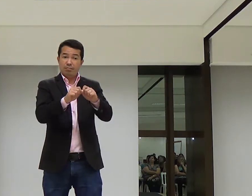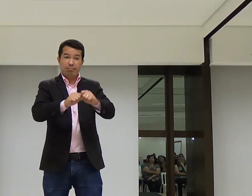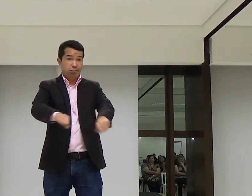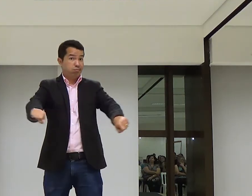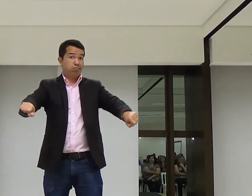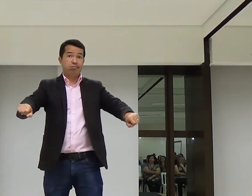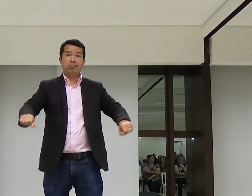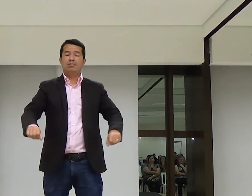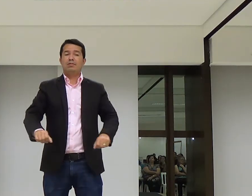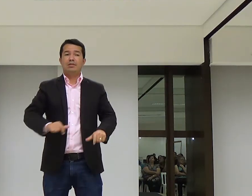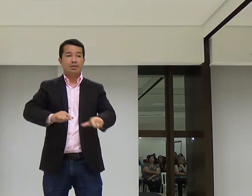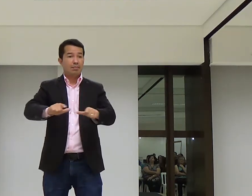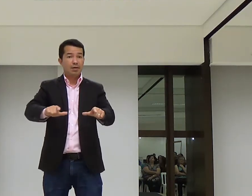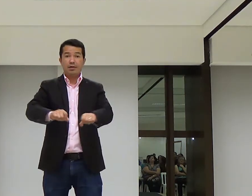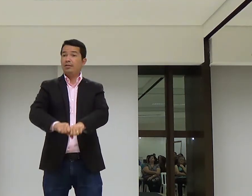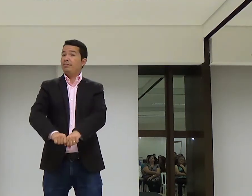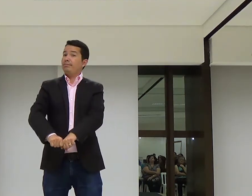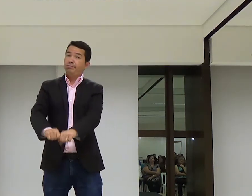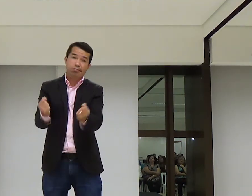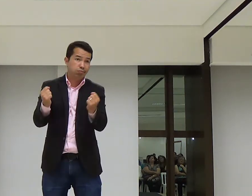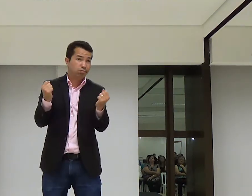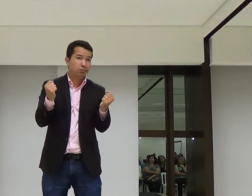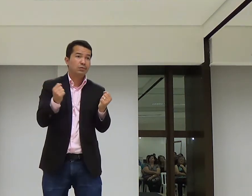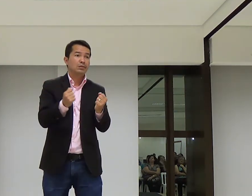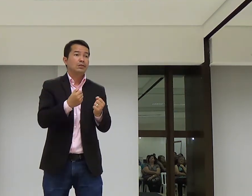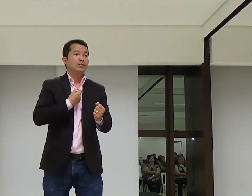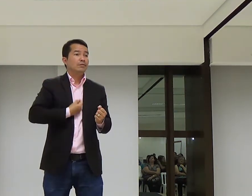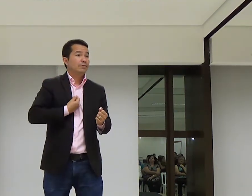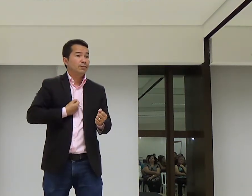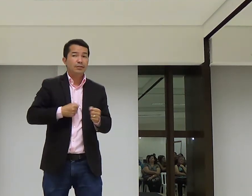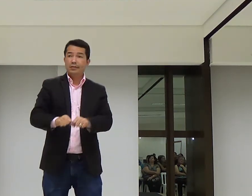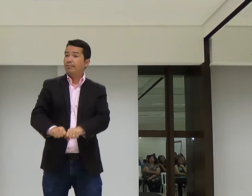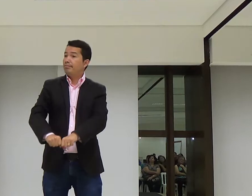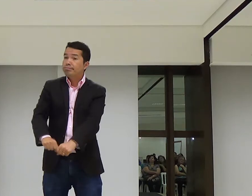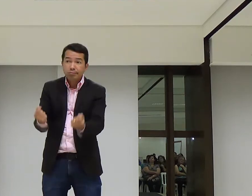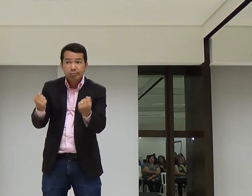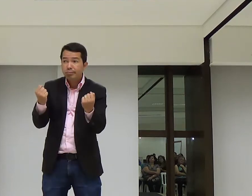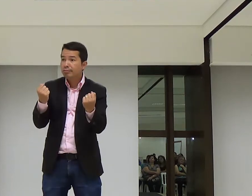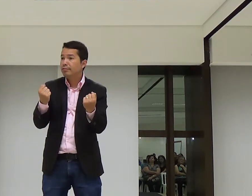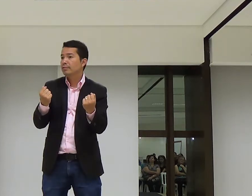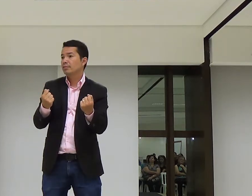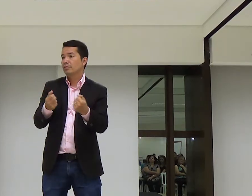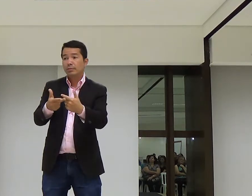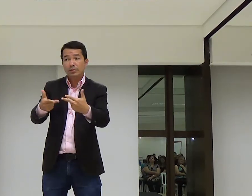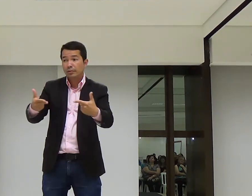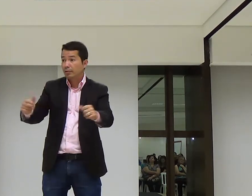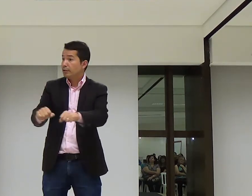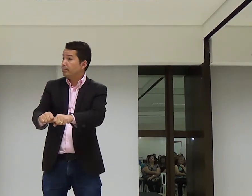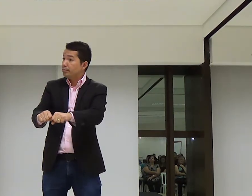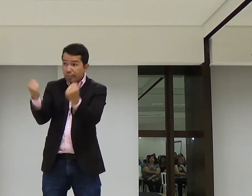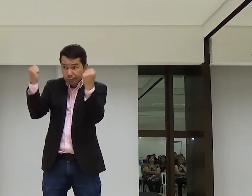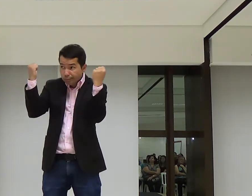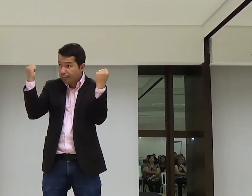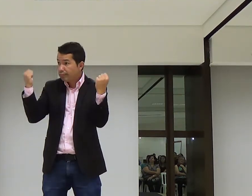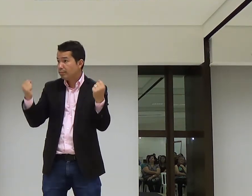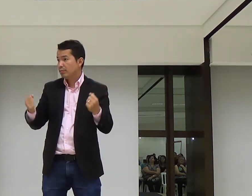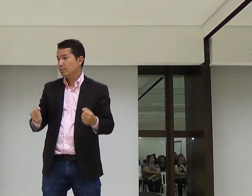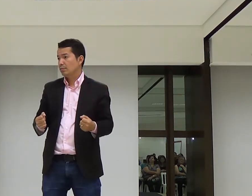Família, ela acaba, o trabalho é destruído, a vida é destruída, todas as coisas não